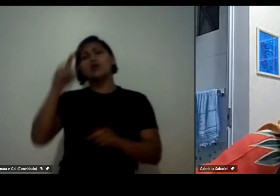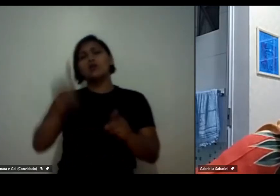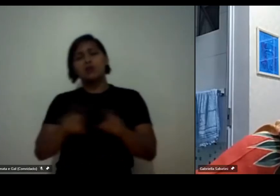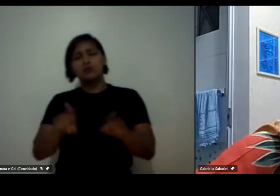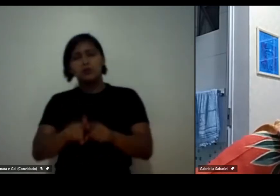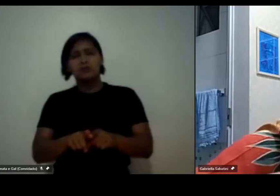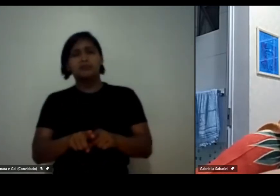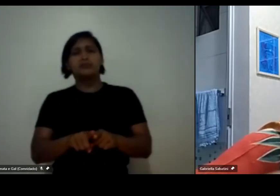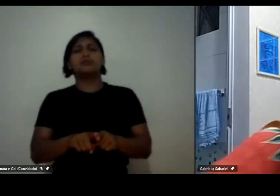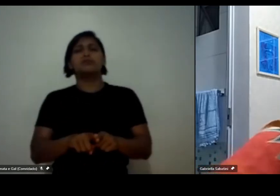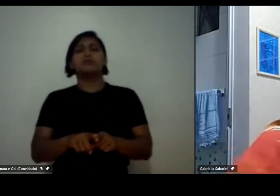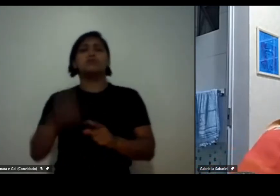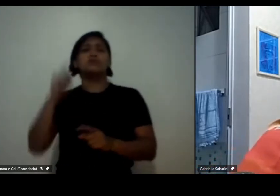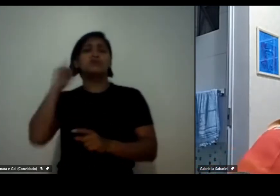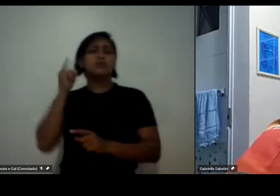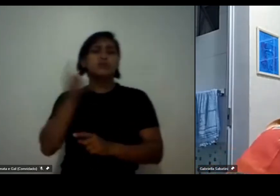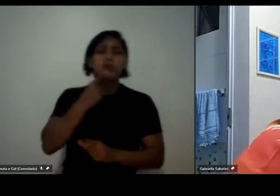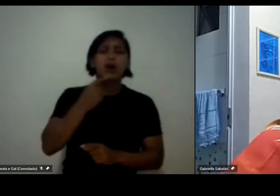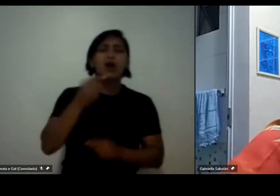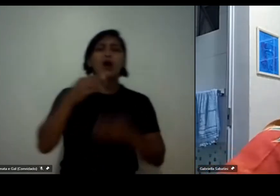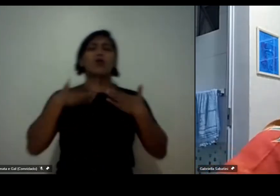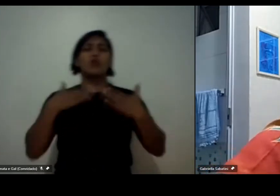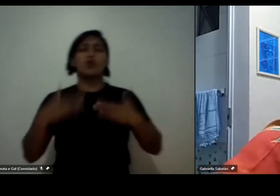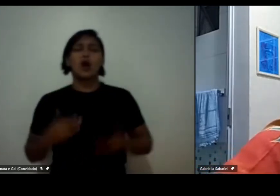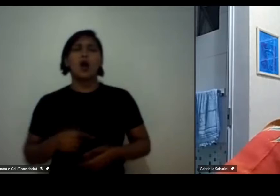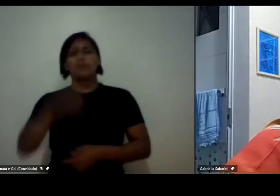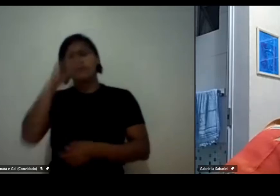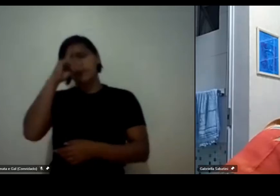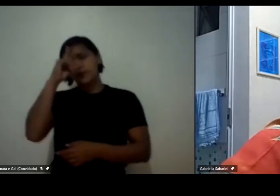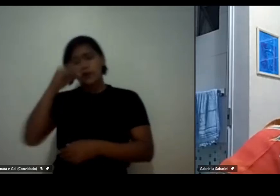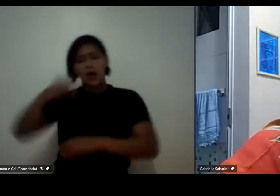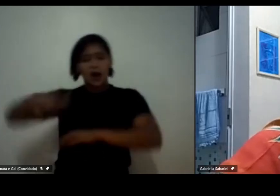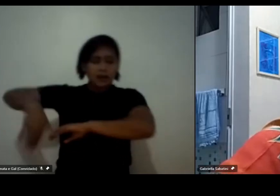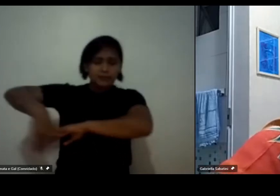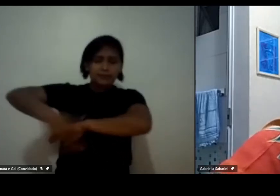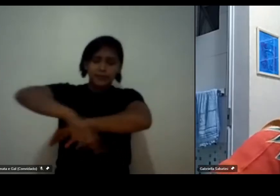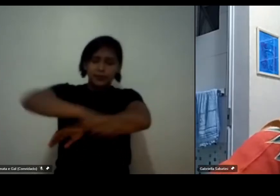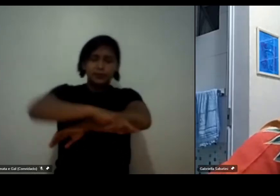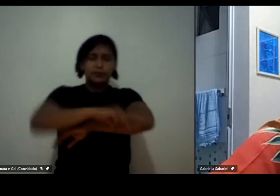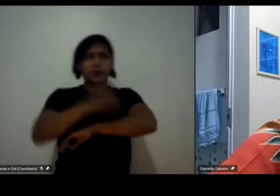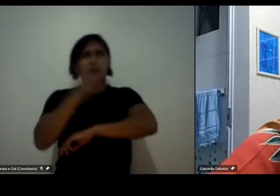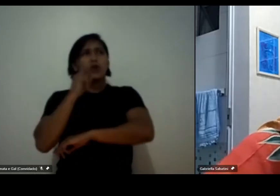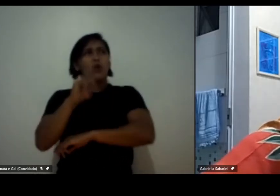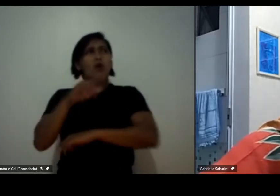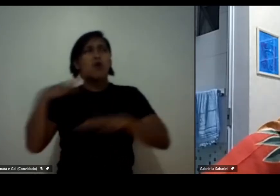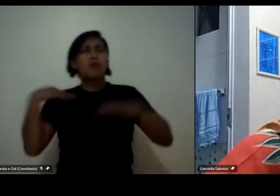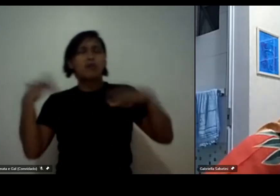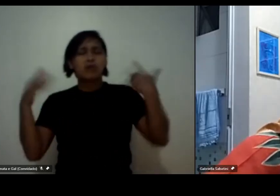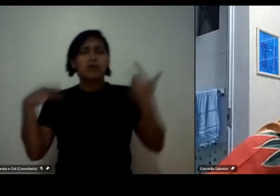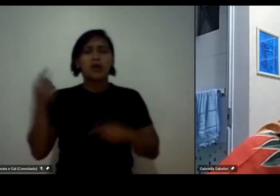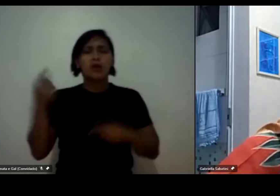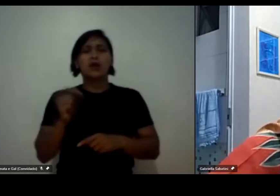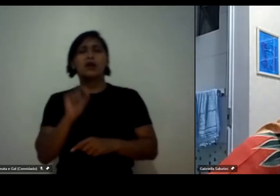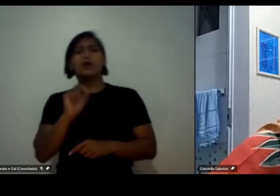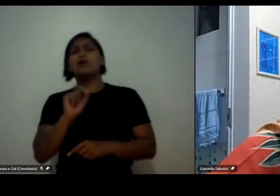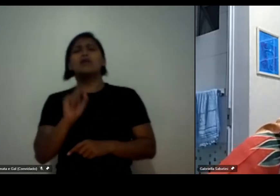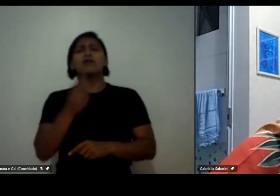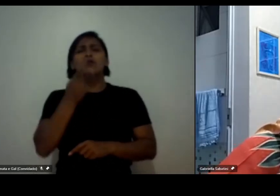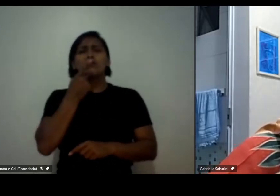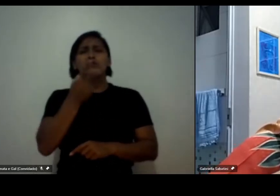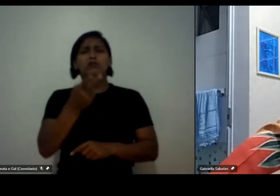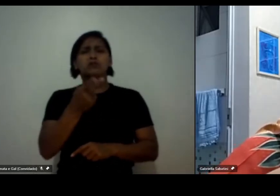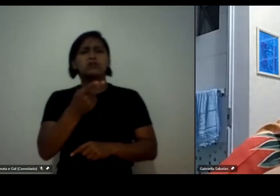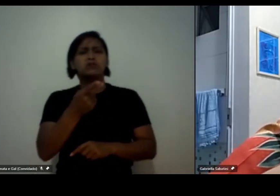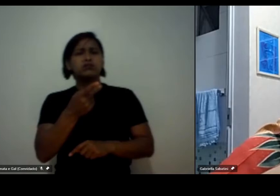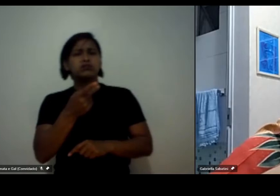Todos os dias, andando pelas ruas, muitas de nós ouvimos, de um jeito ou de outro: você está estragando a